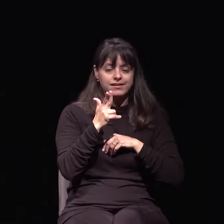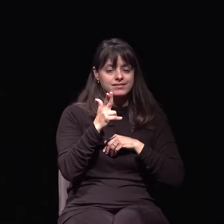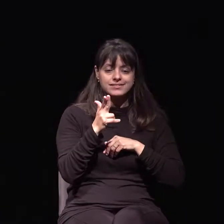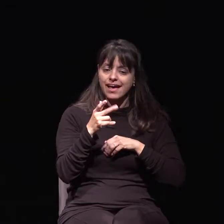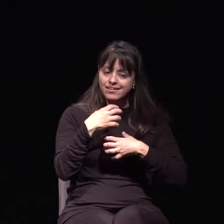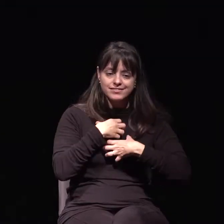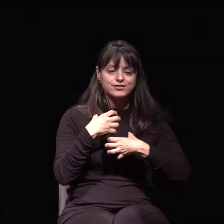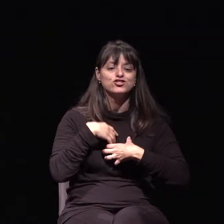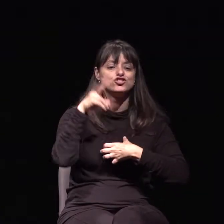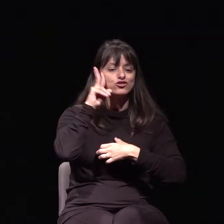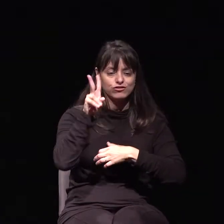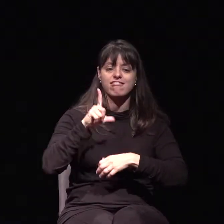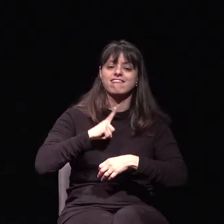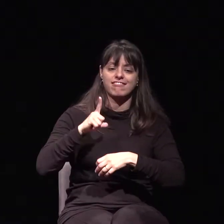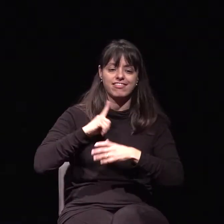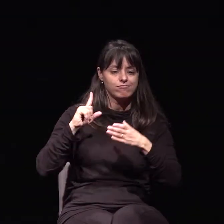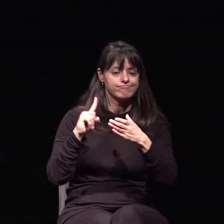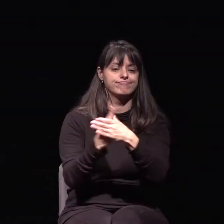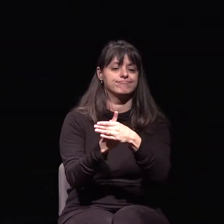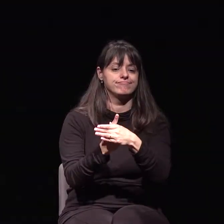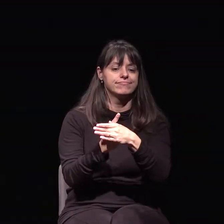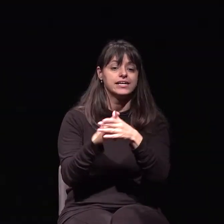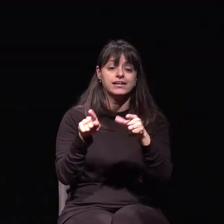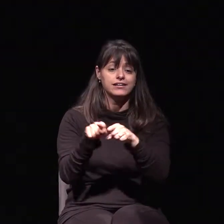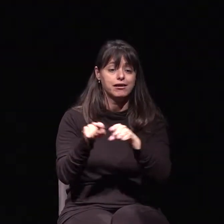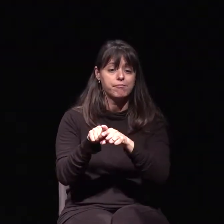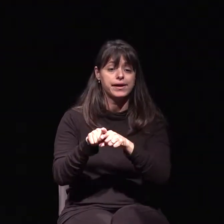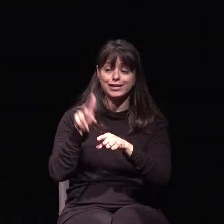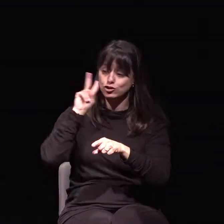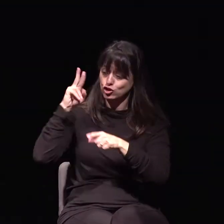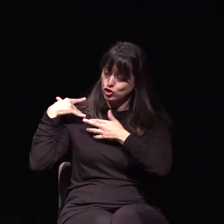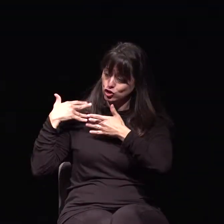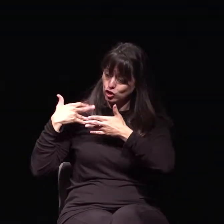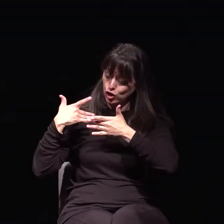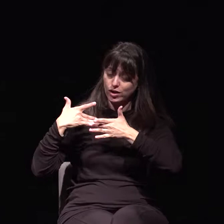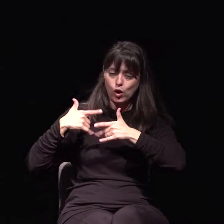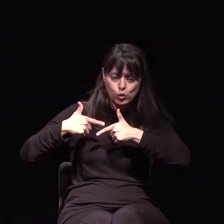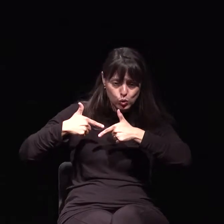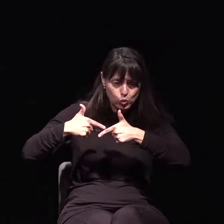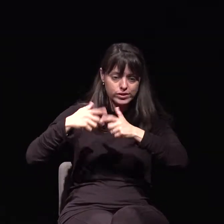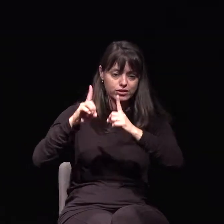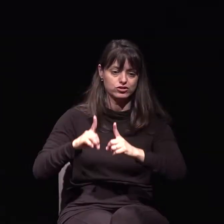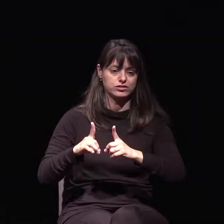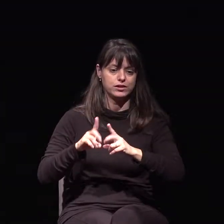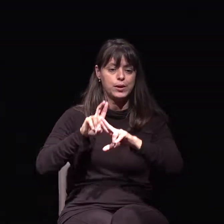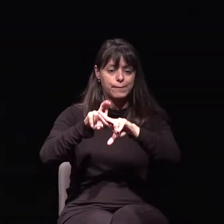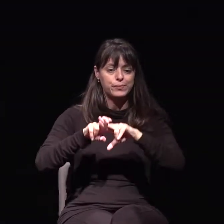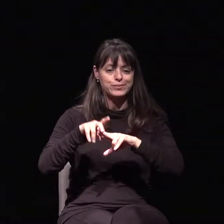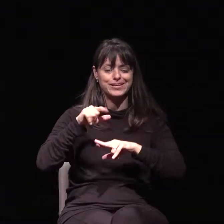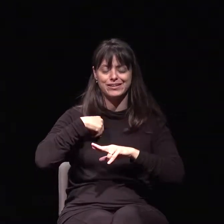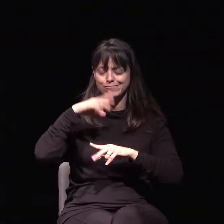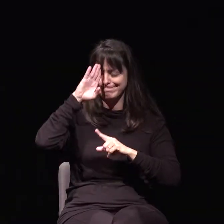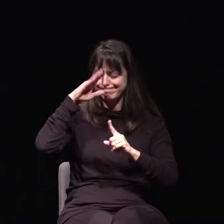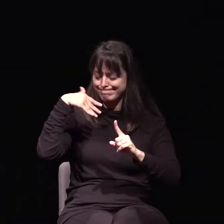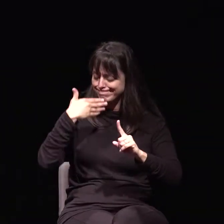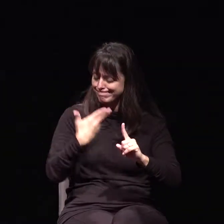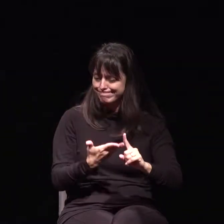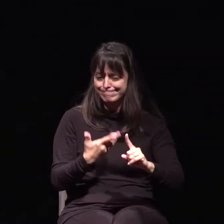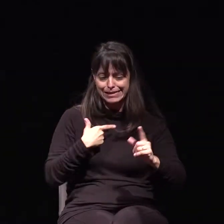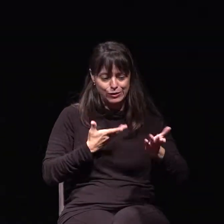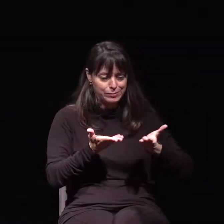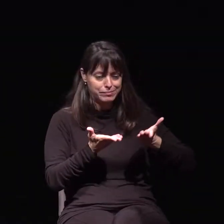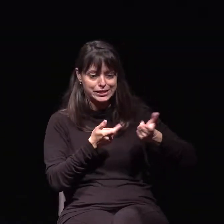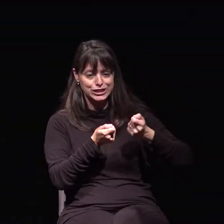né, e continuação da história também, de uma luta muito árdua por direitos, né, e por isso mesmo me sinto muito honrada em mediar essa